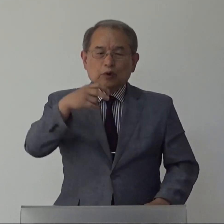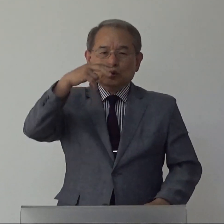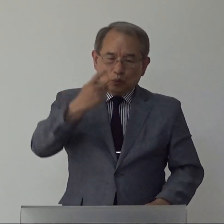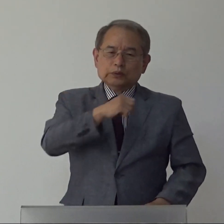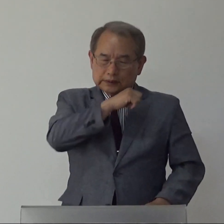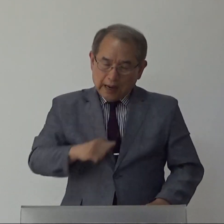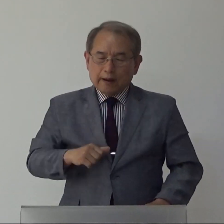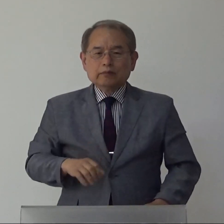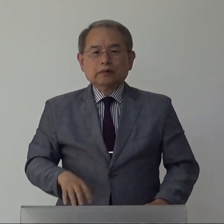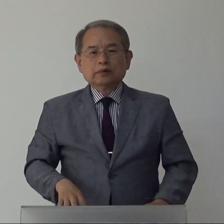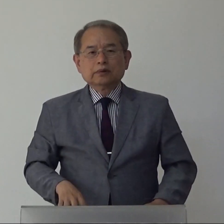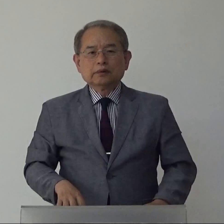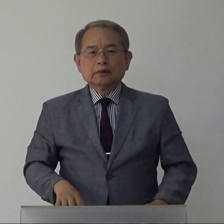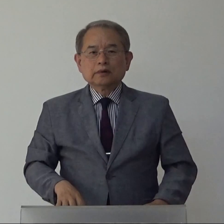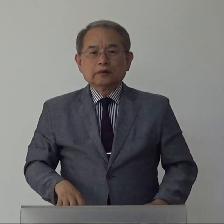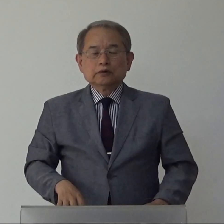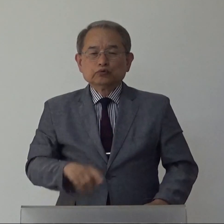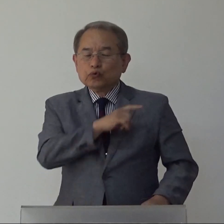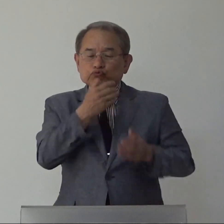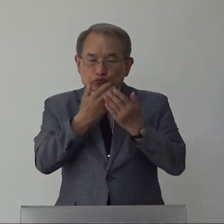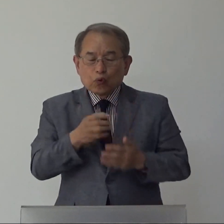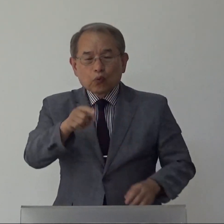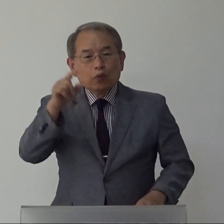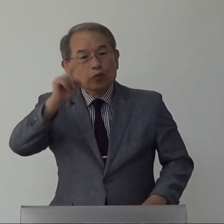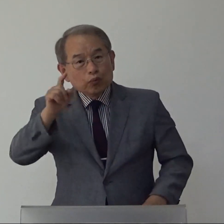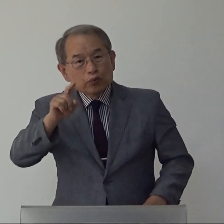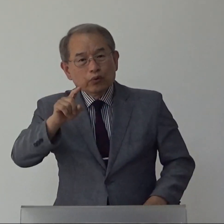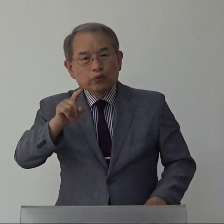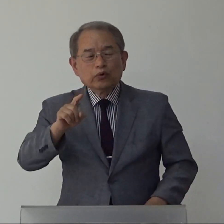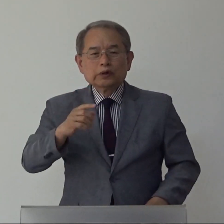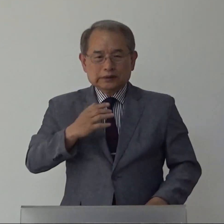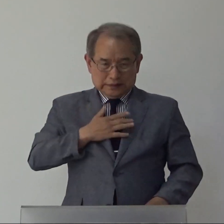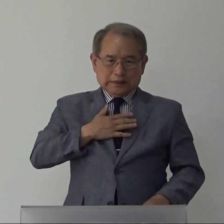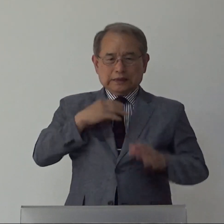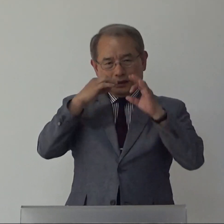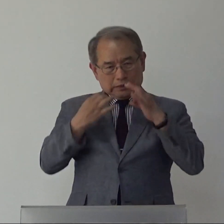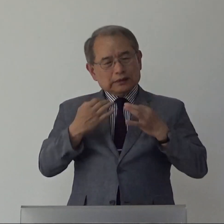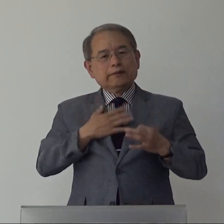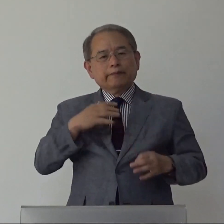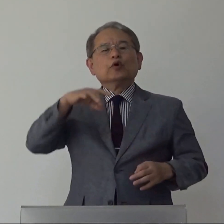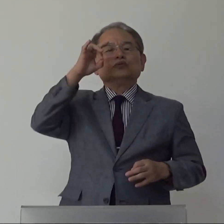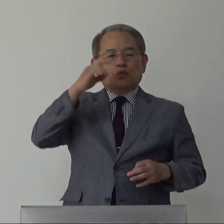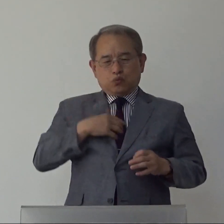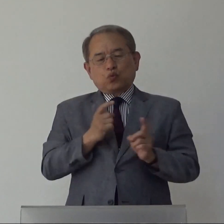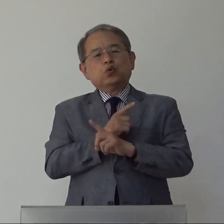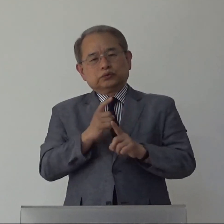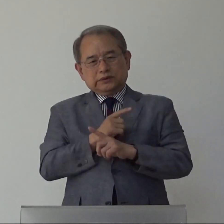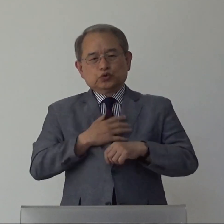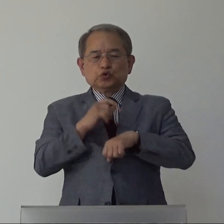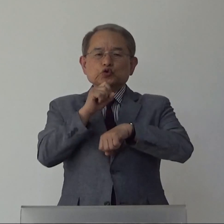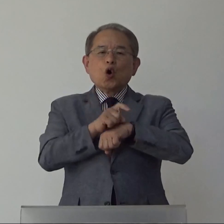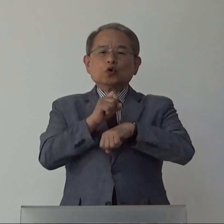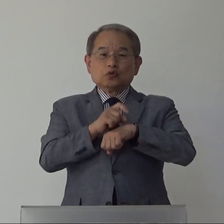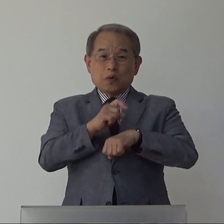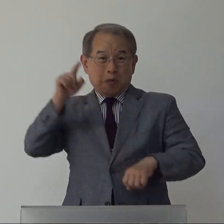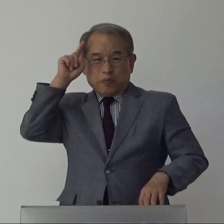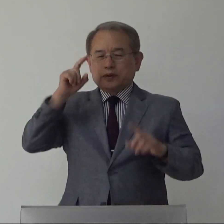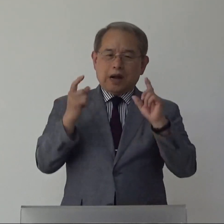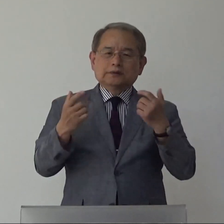실망스러운 일이다. 그렇기 때문에 이혼하는 게 낫다라고 생각하지 마십시오. 중요한 것은 내